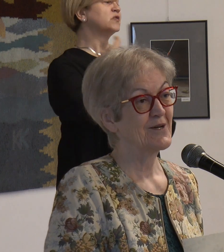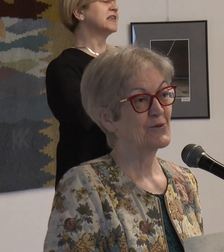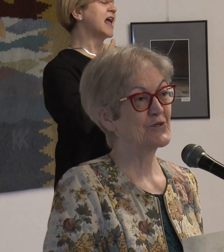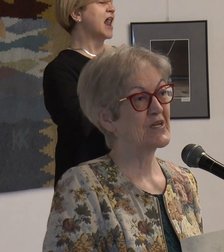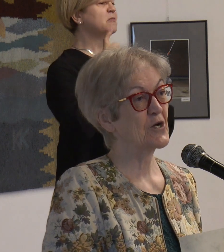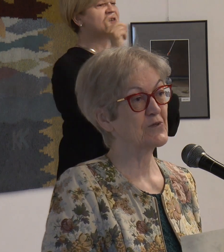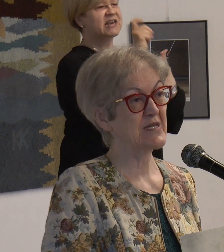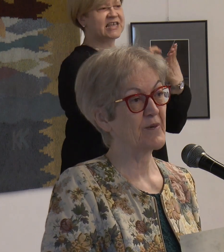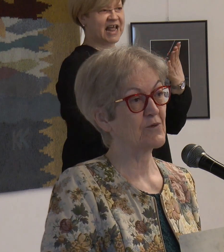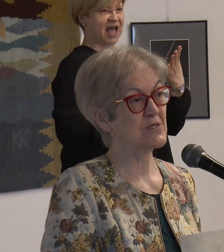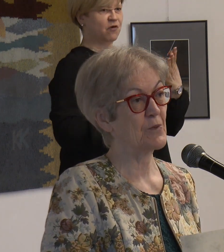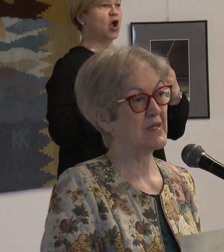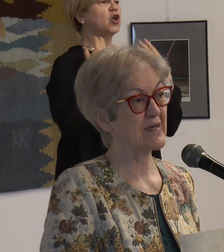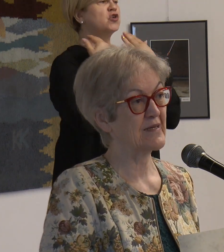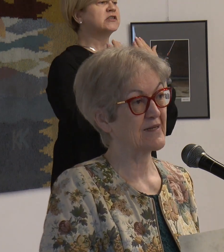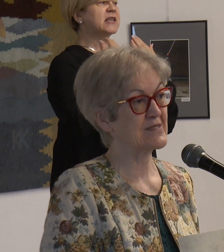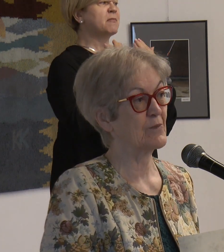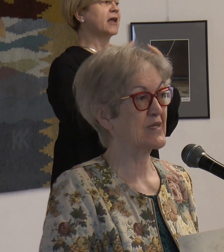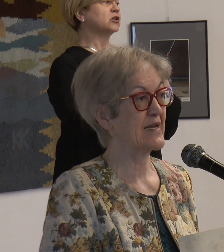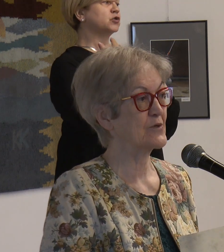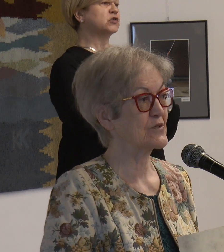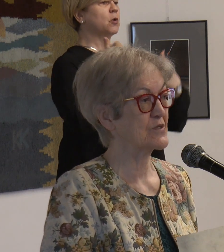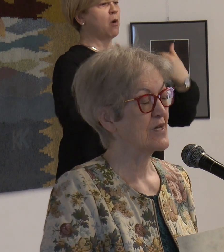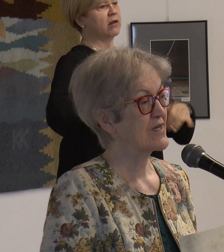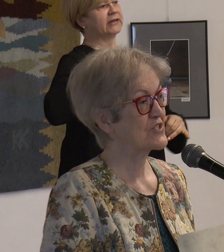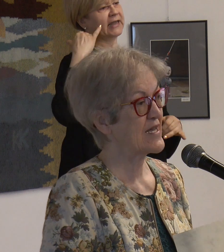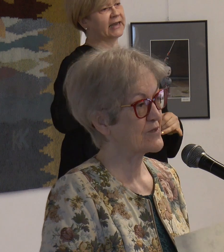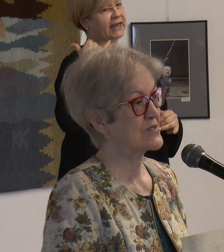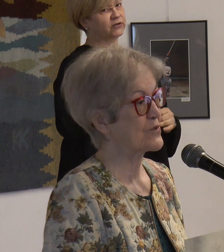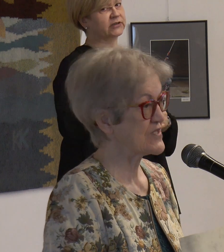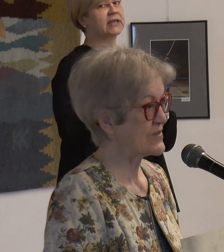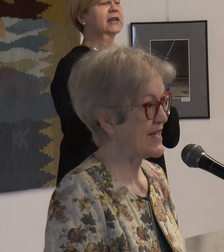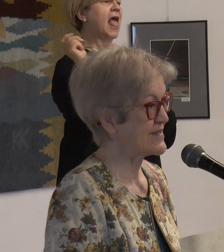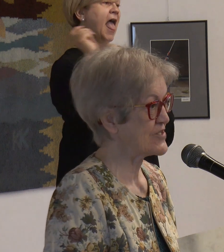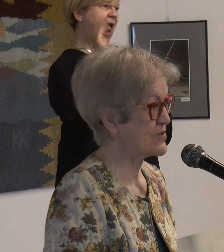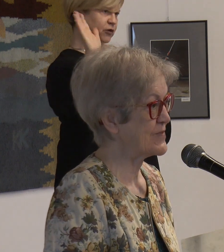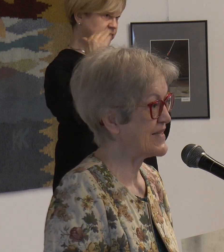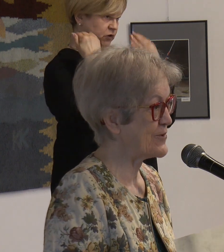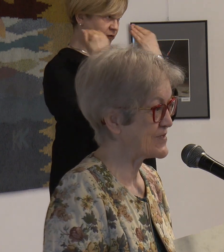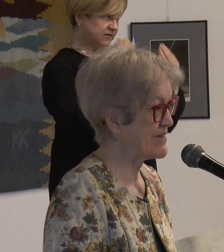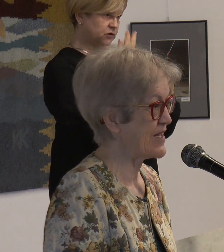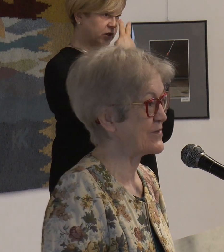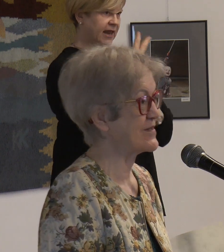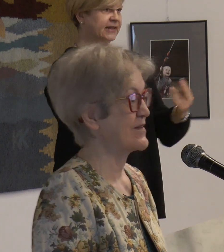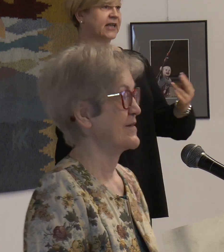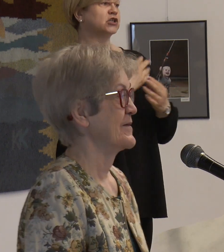lírában. Úgyhogy én nagyon szépen köszönöm mindenkinek ezt a ma délelőtöt, és én elköszönöm viszontlátásra. Minden